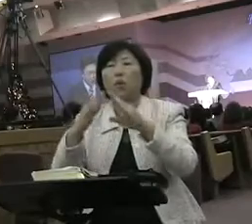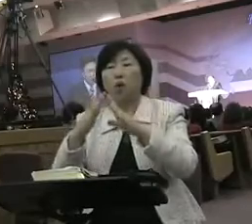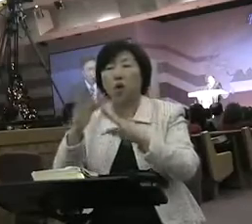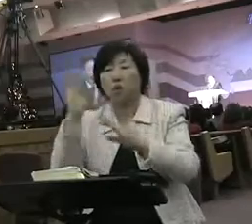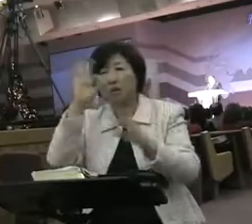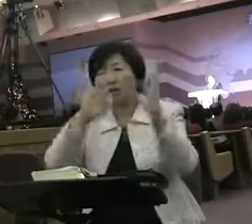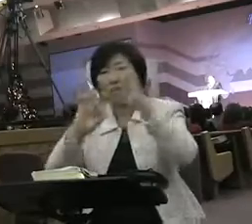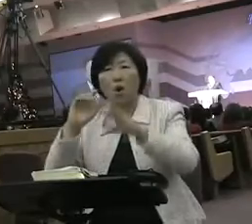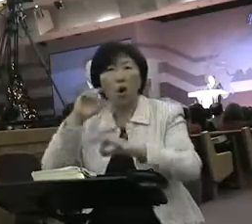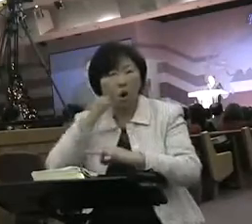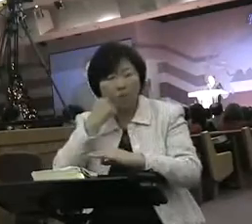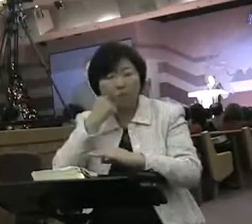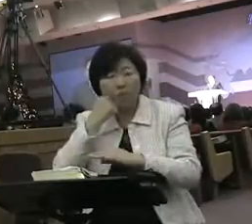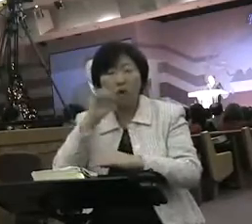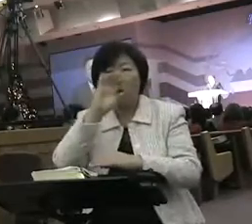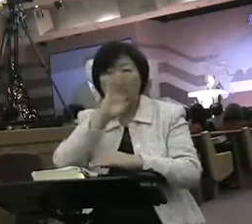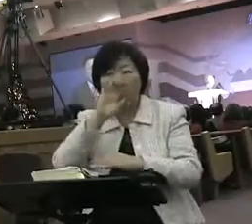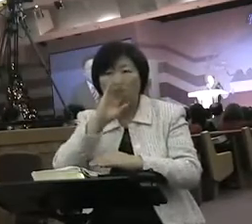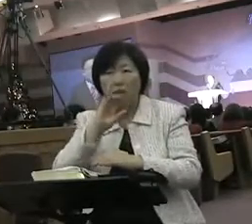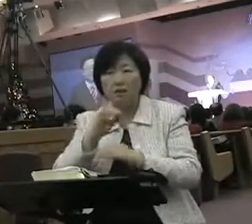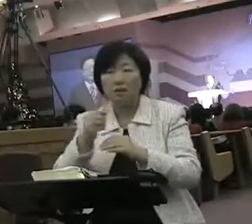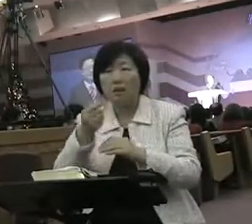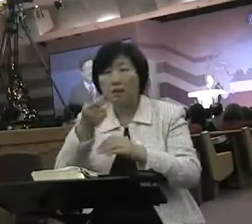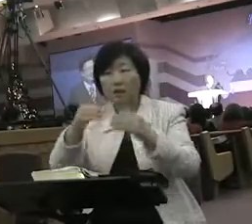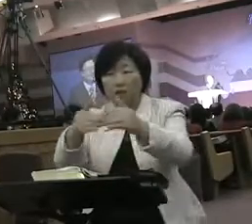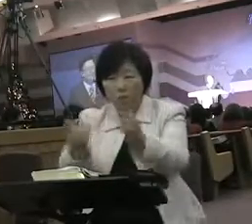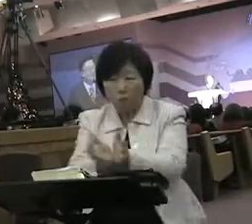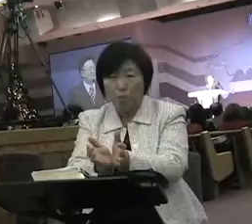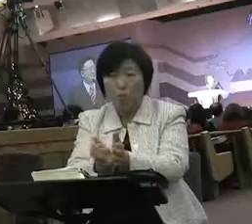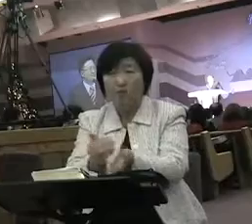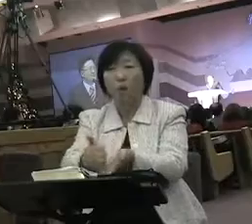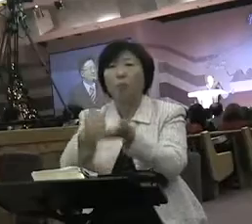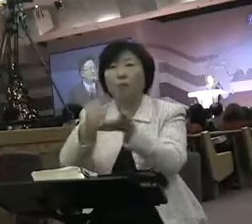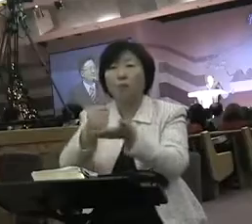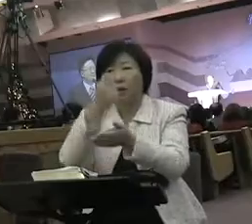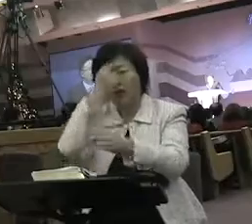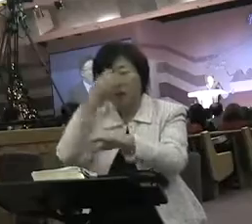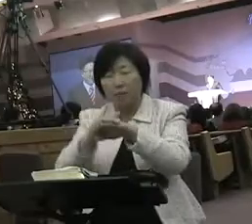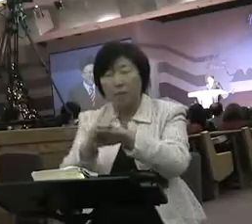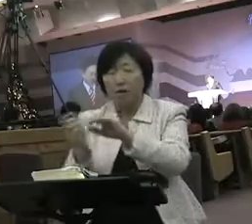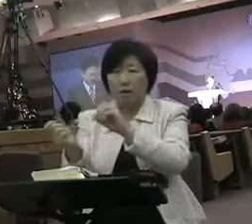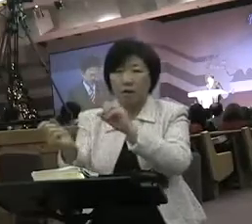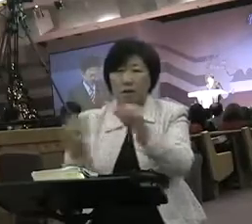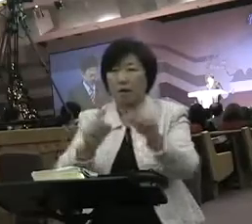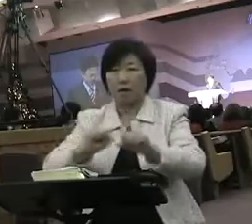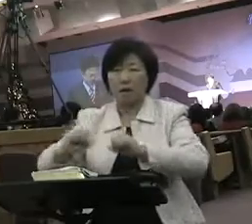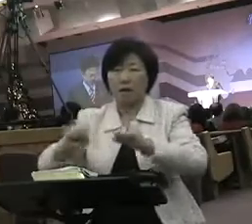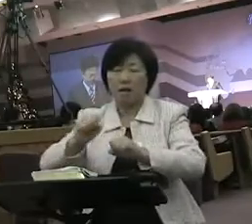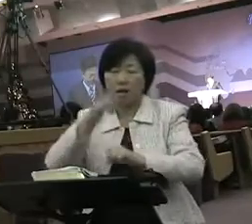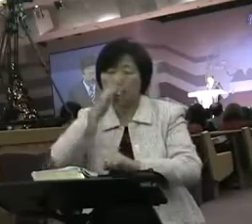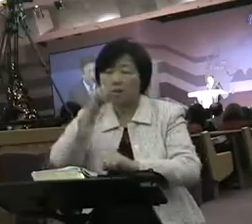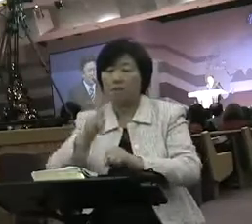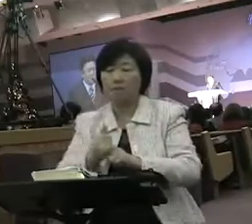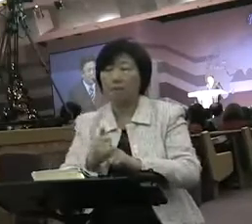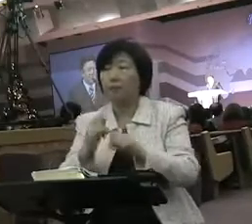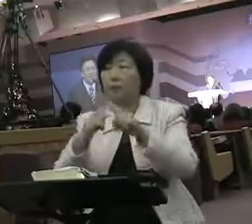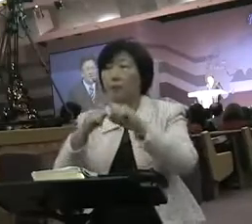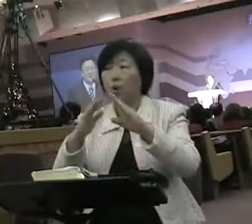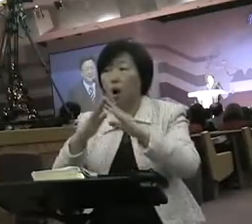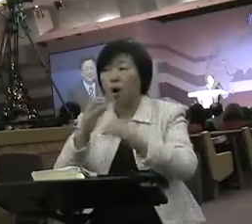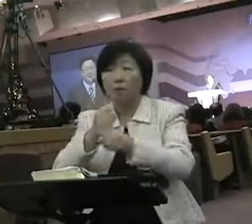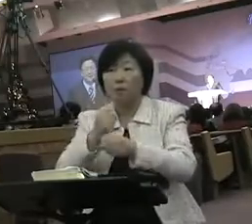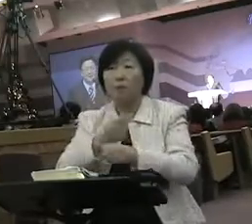훈련과 소그룹과 섬김과 예배가 살아있는 그러한 교회를 만들고